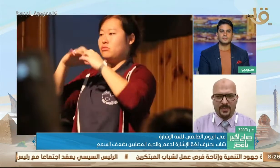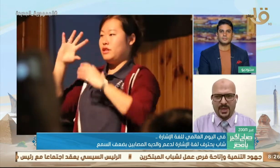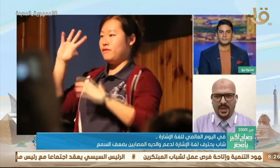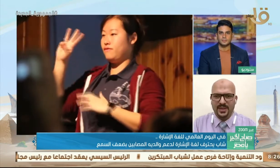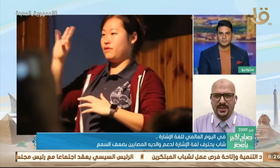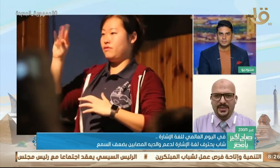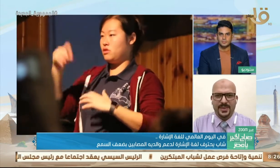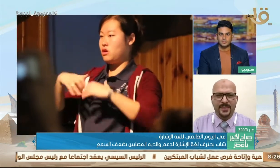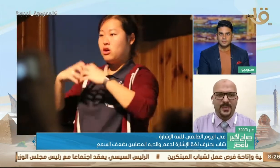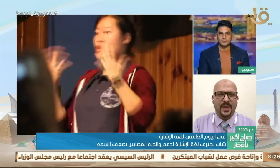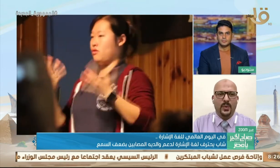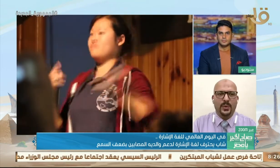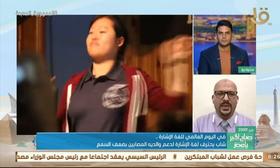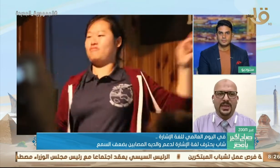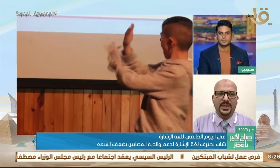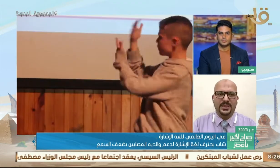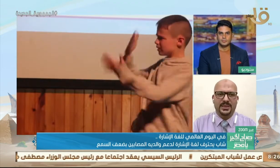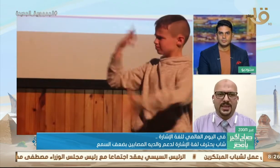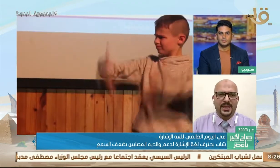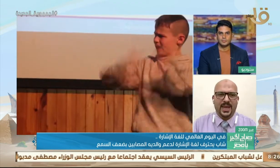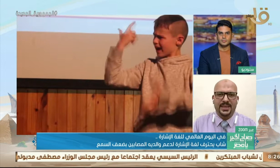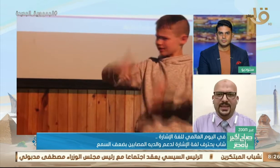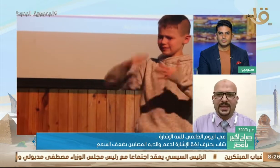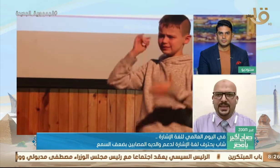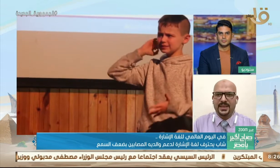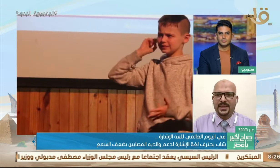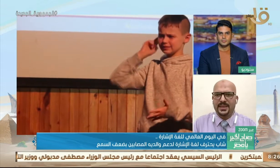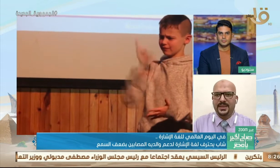هذا المجتمع تمام. ولكن